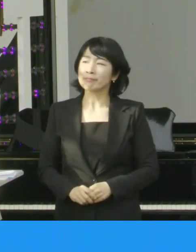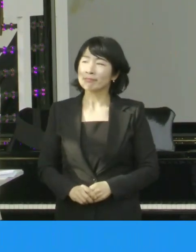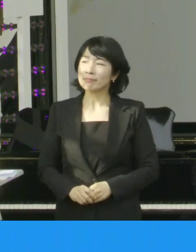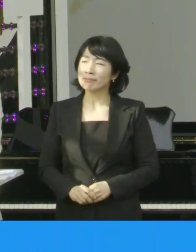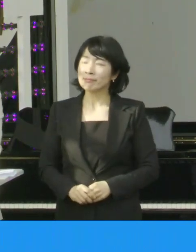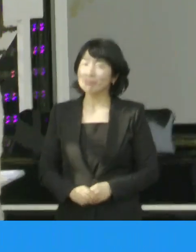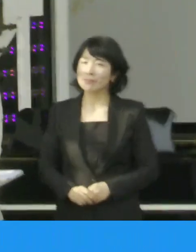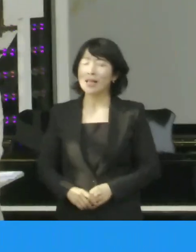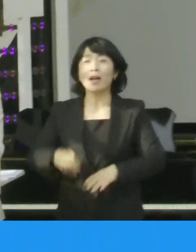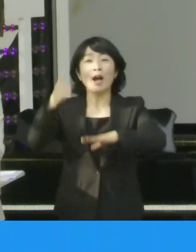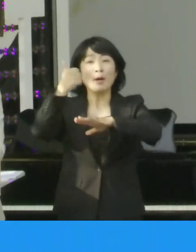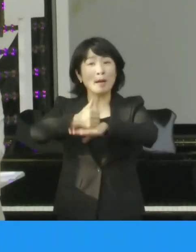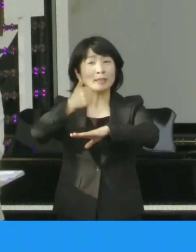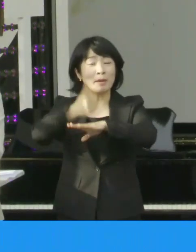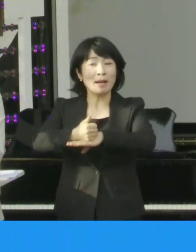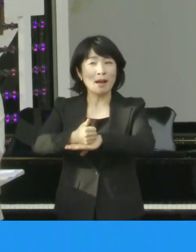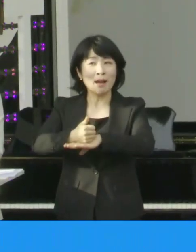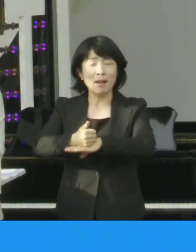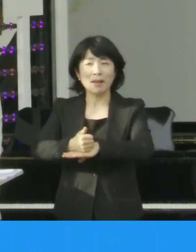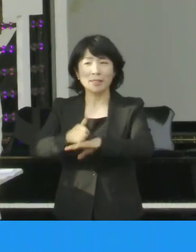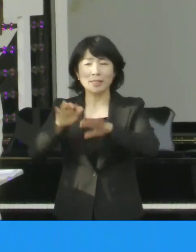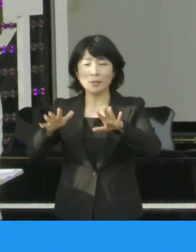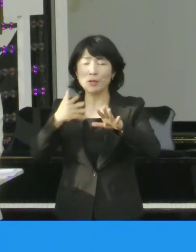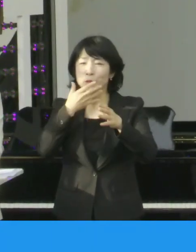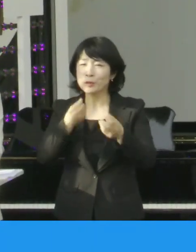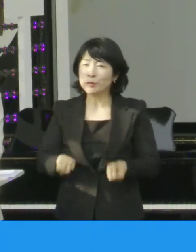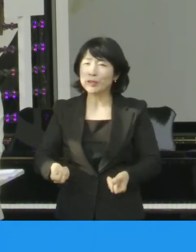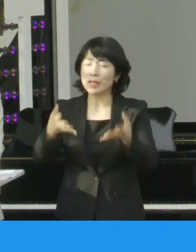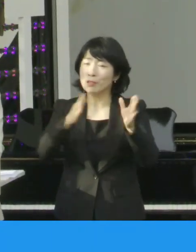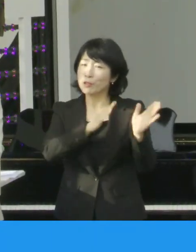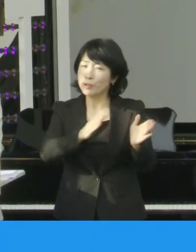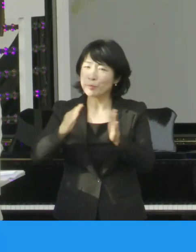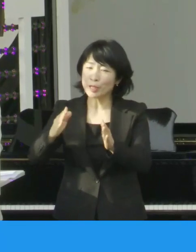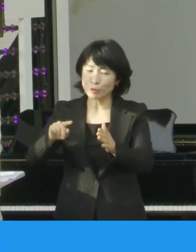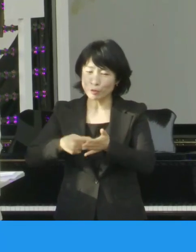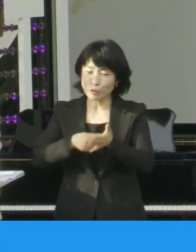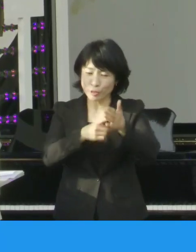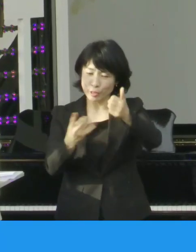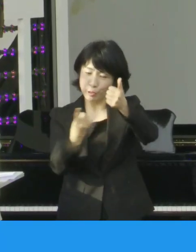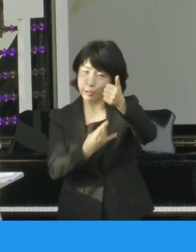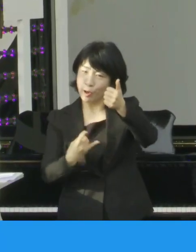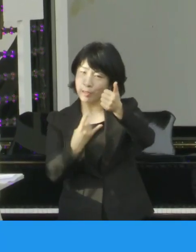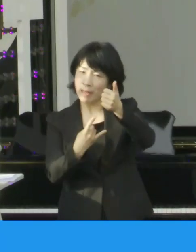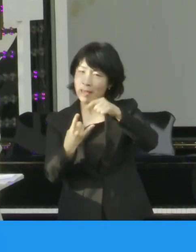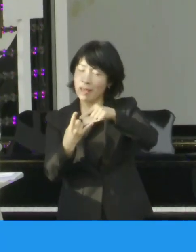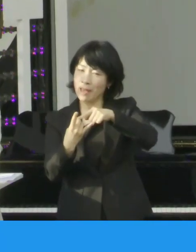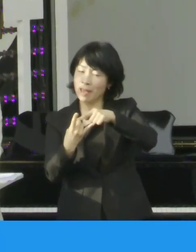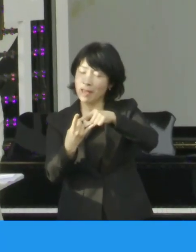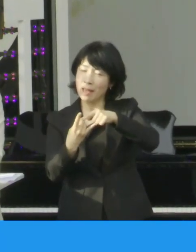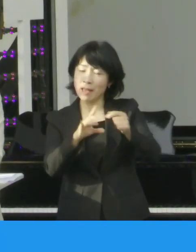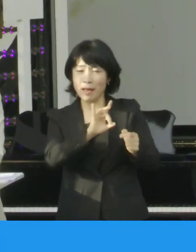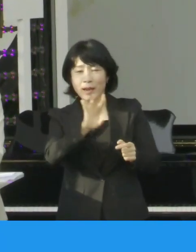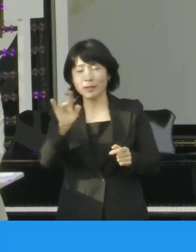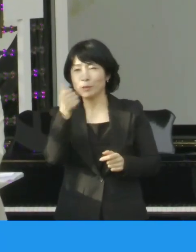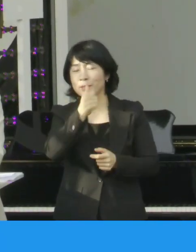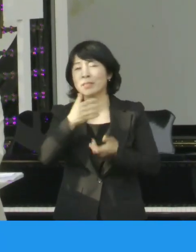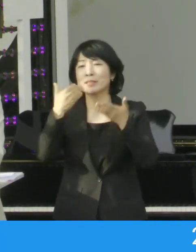네, 이제 마지막 소개입니다. 이번 도자기 축제를 준비한 추진위원분들을 다 함께 소개해